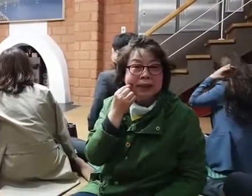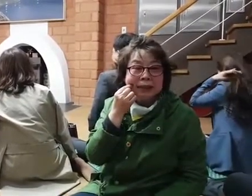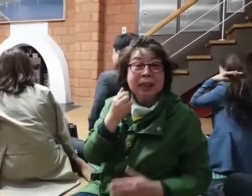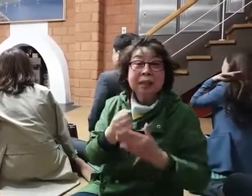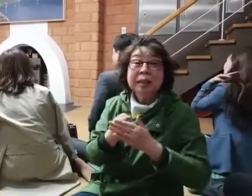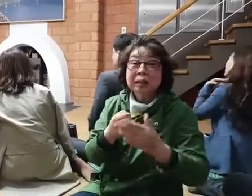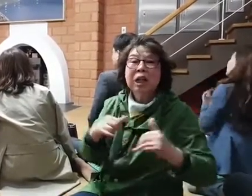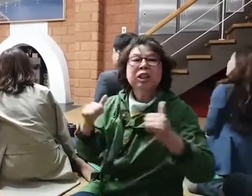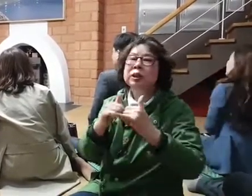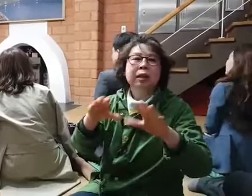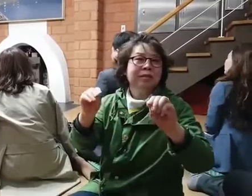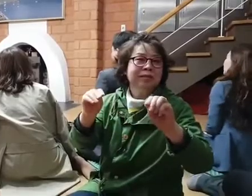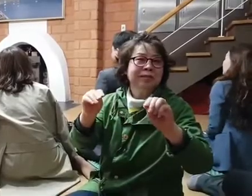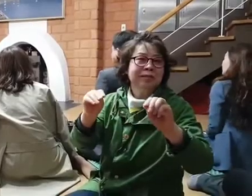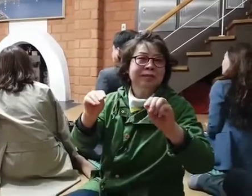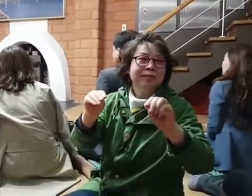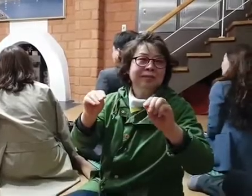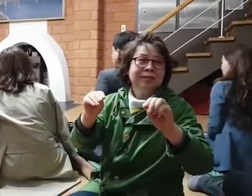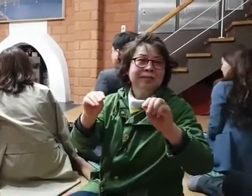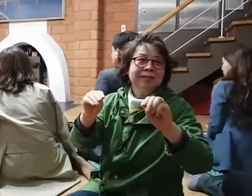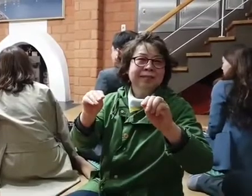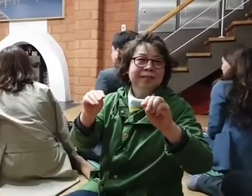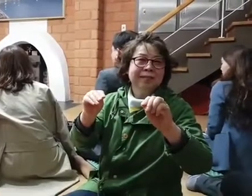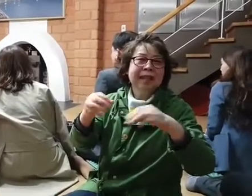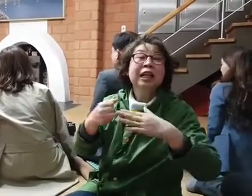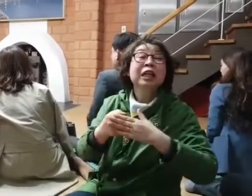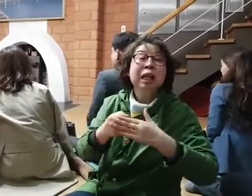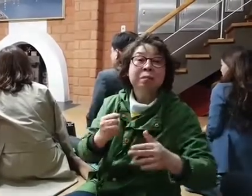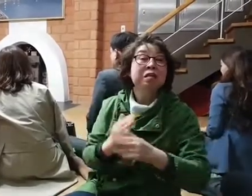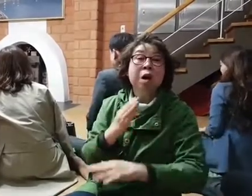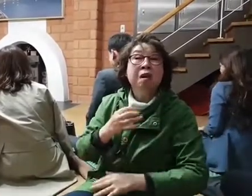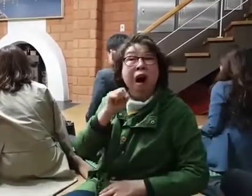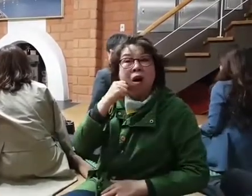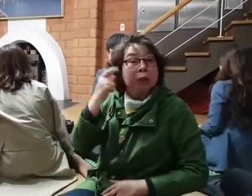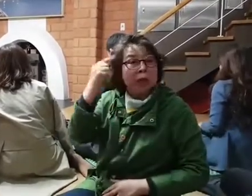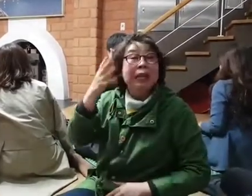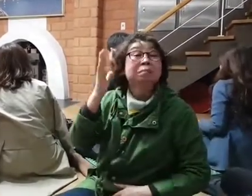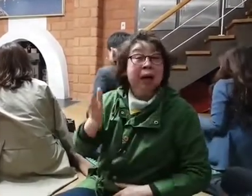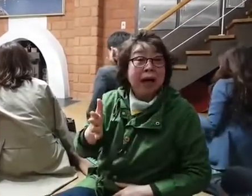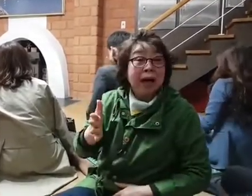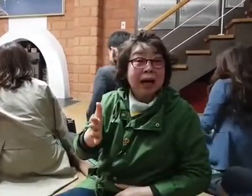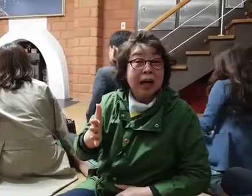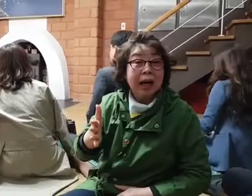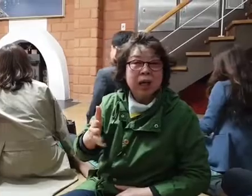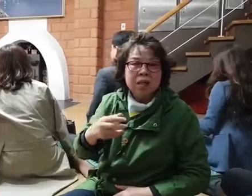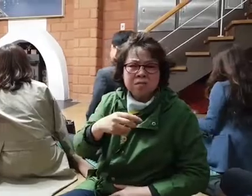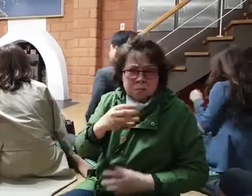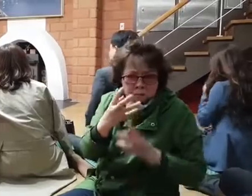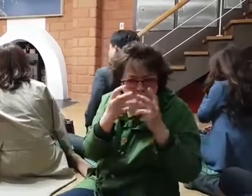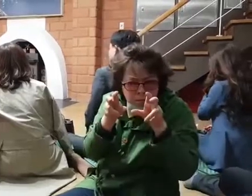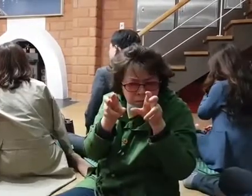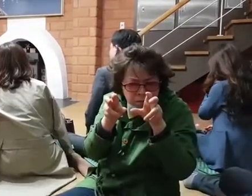이제 그렇게 전쟁이 끝났습니다. 그러니까 너무 어렵게 생각 안 해도 되고 세간경수로 안 봐도